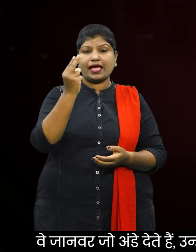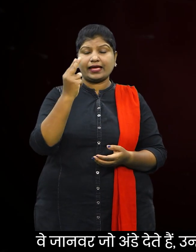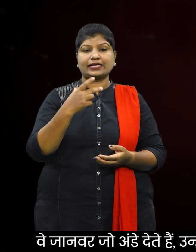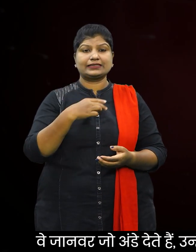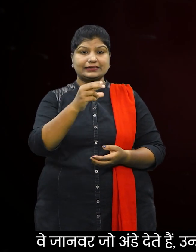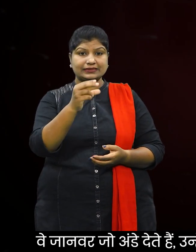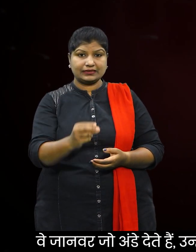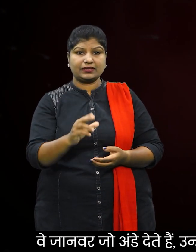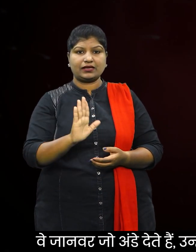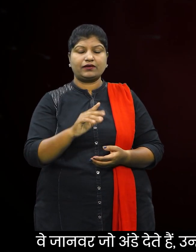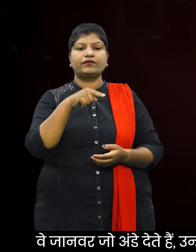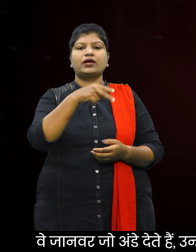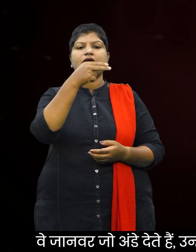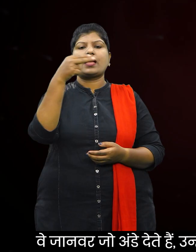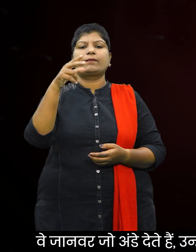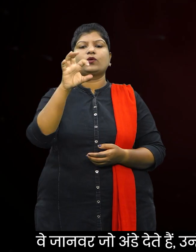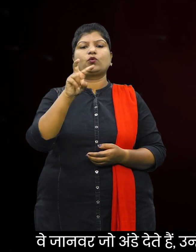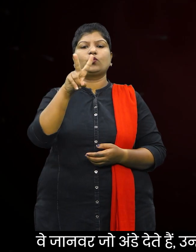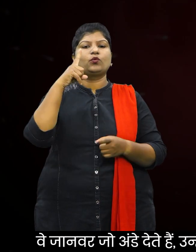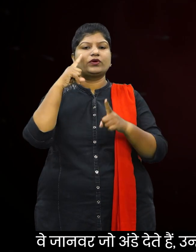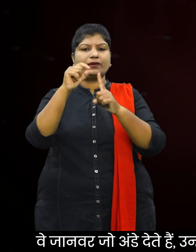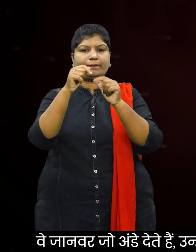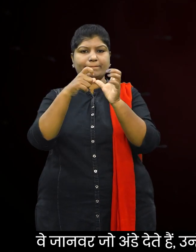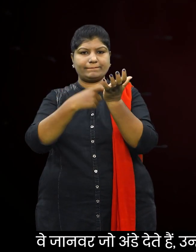यानी ओविपैरस एनिमल्स कहते हैं।